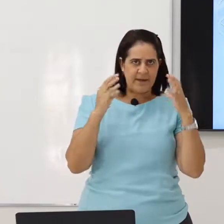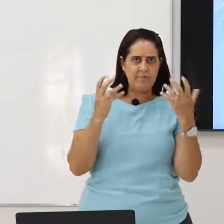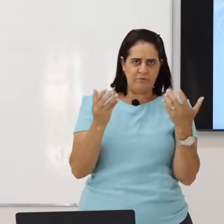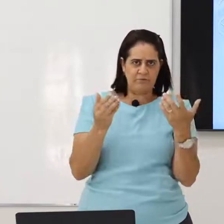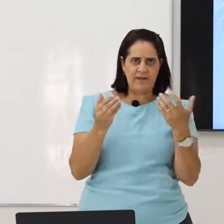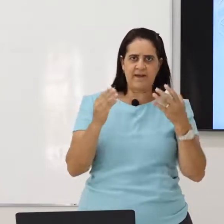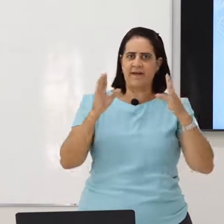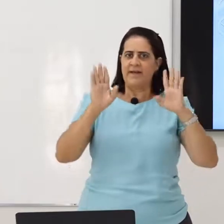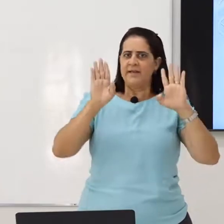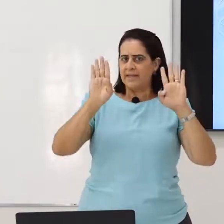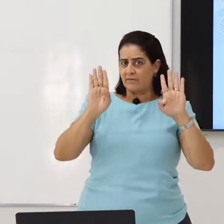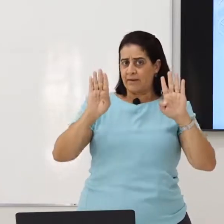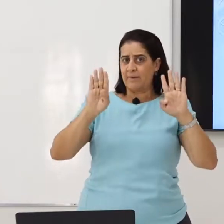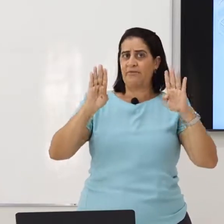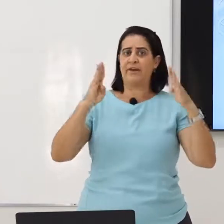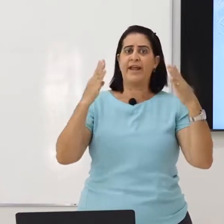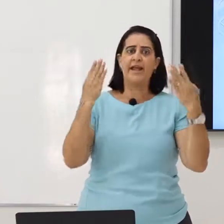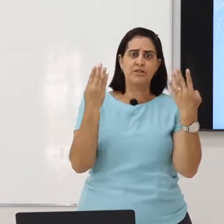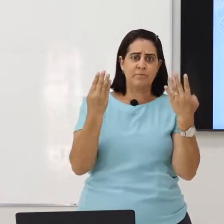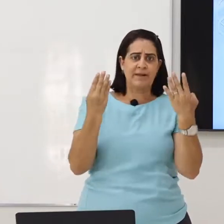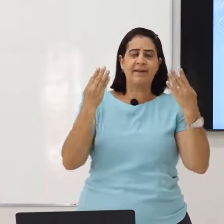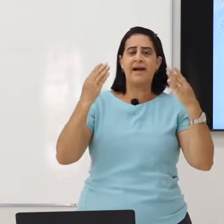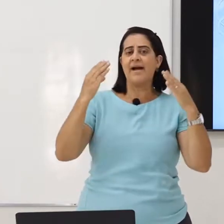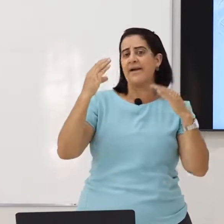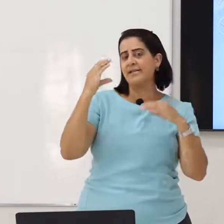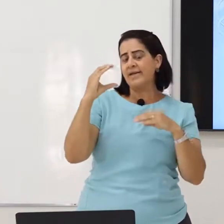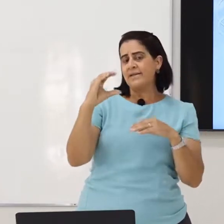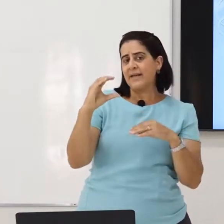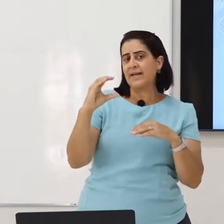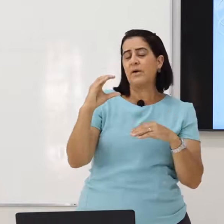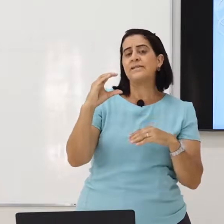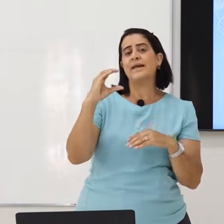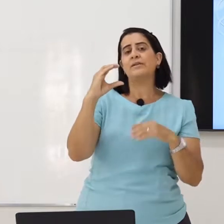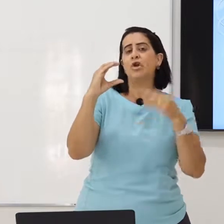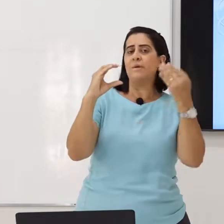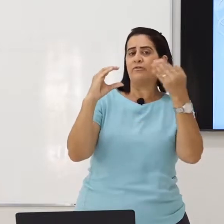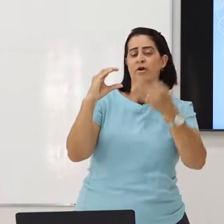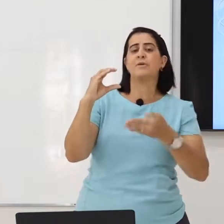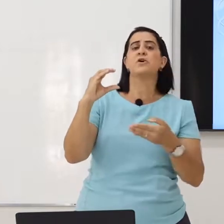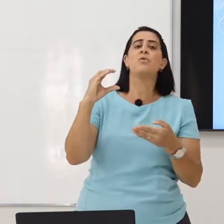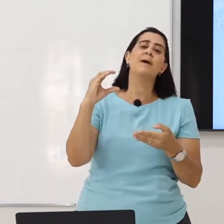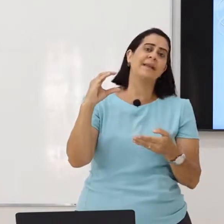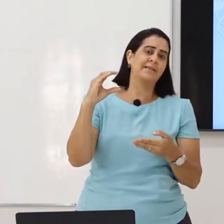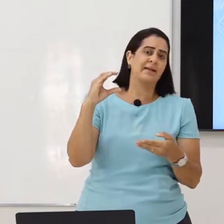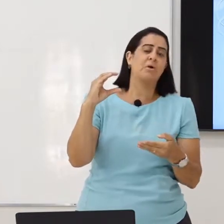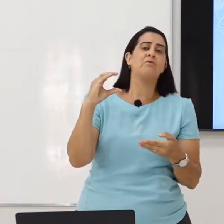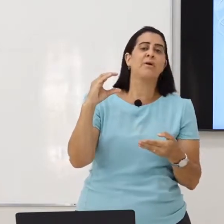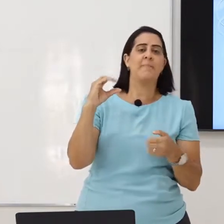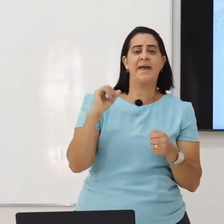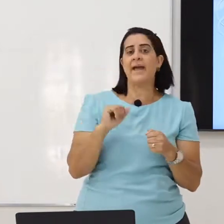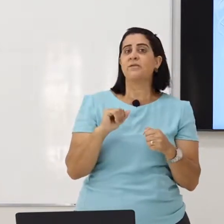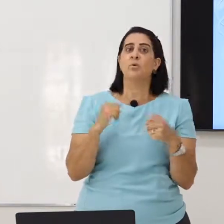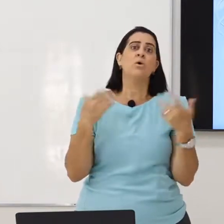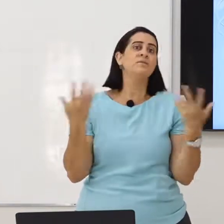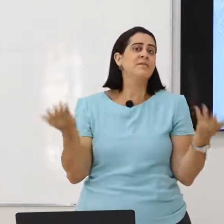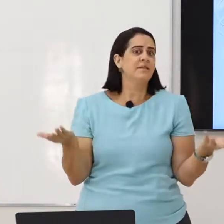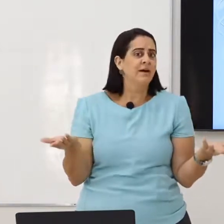mão fica? Se ela fica para frente, para trás, se ela toma a forma de alguma letra do alfabeto ou se